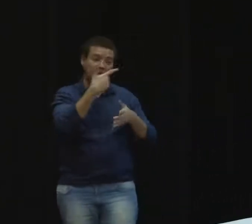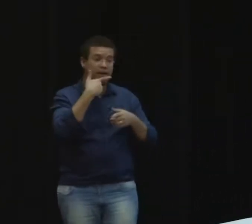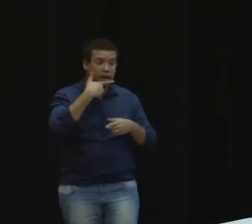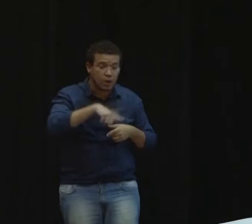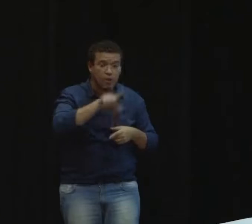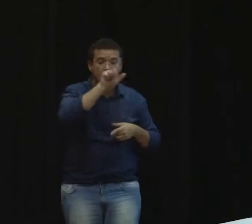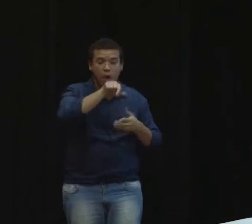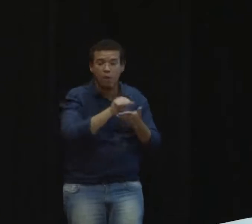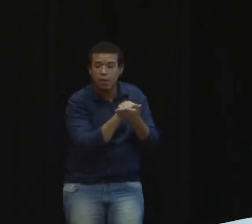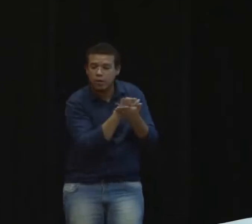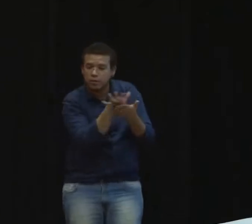Também